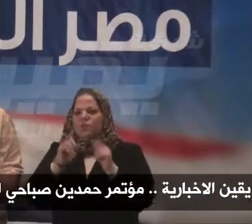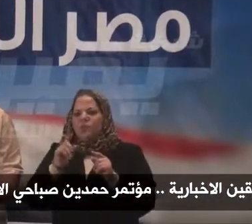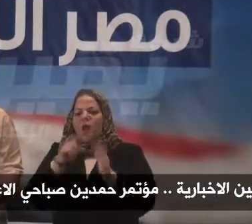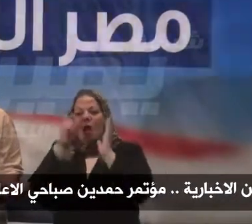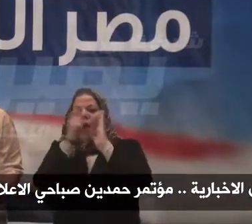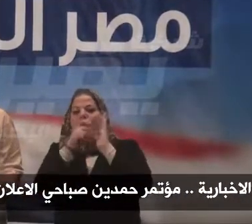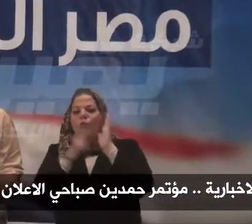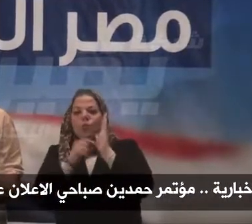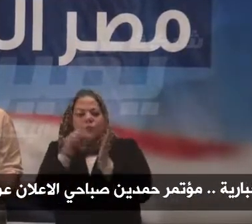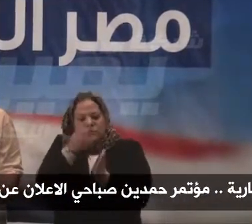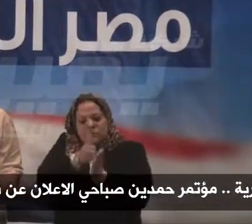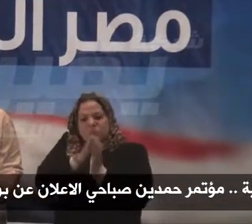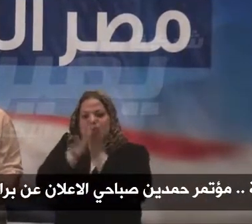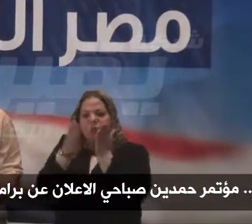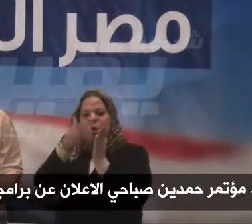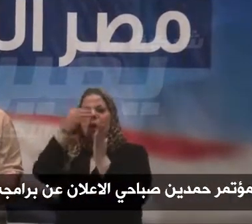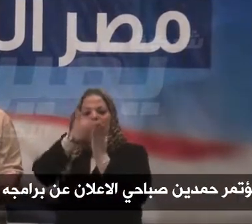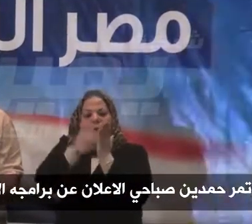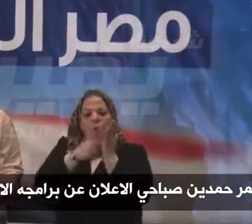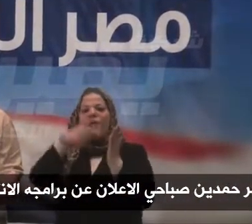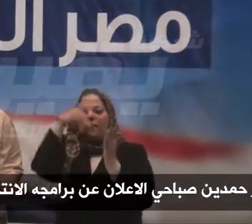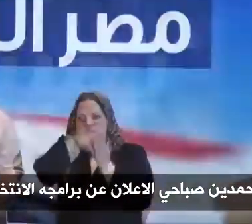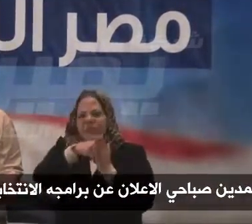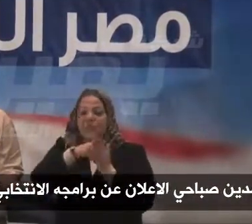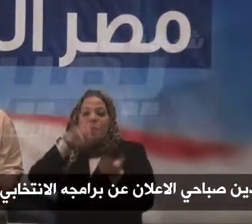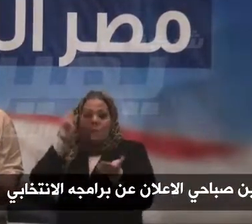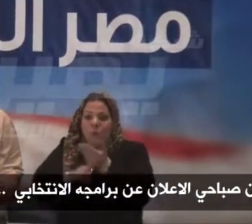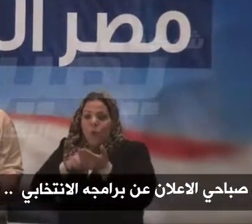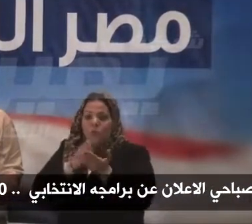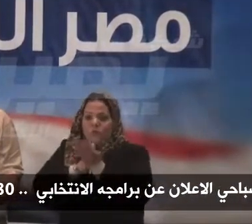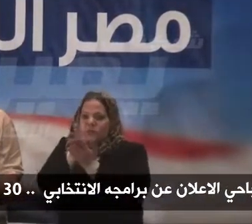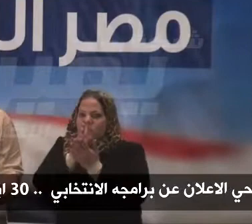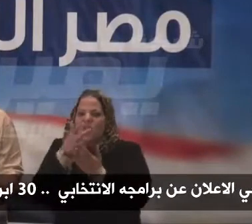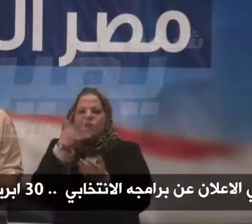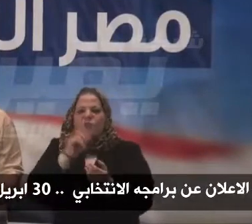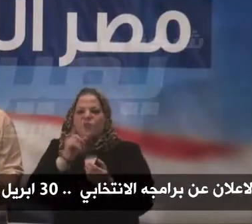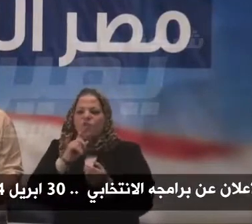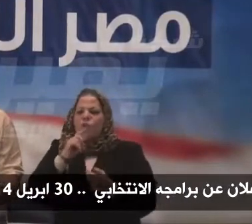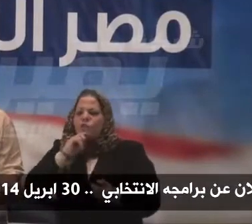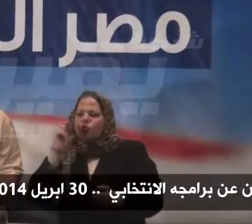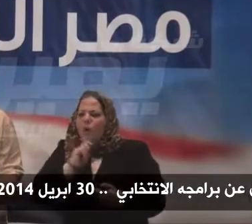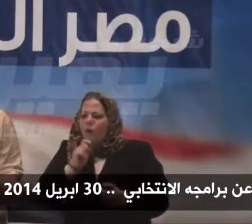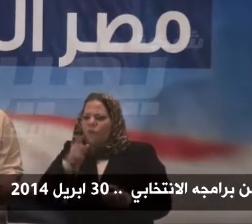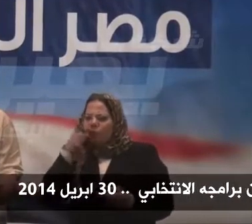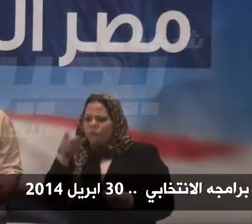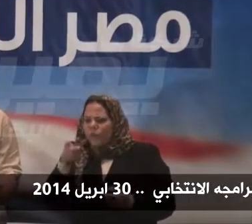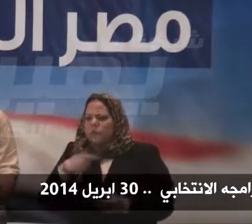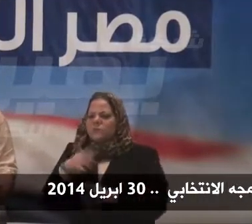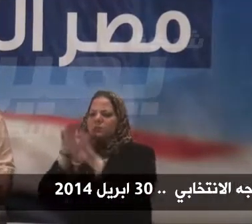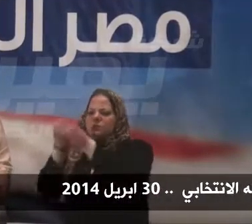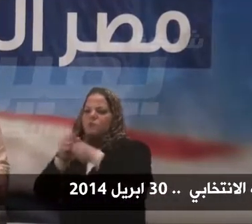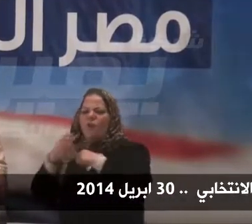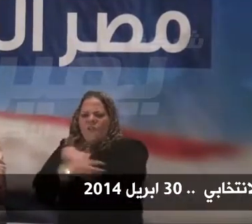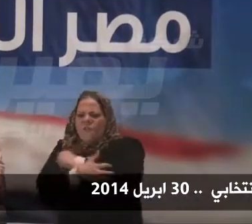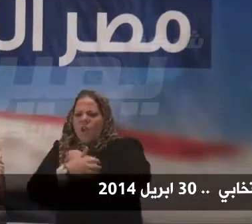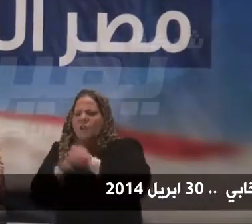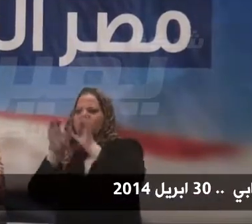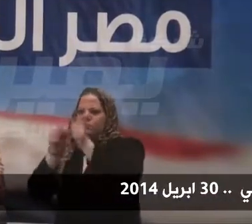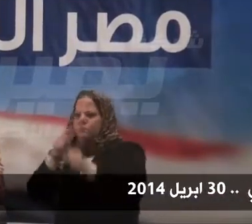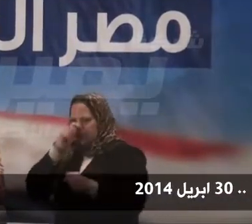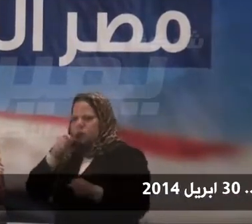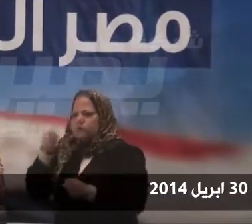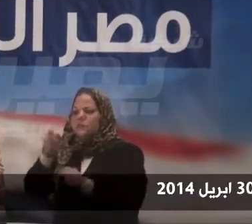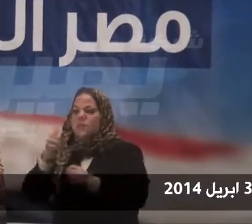القوانين توضع ولا تنفذ إلا على الضعفاء أو الفقراء،